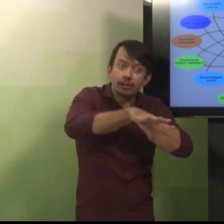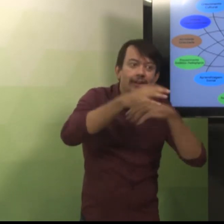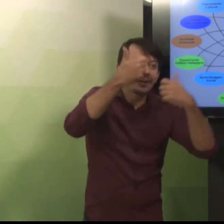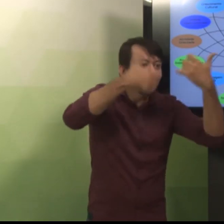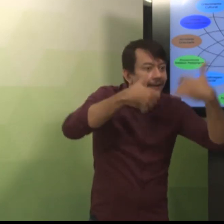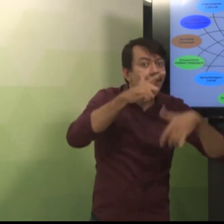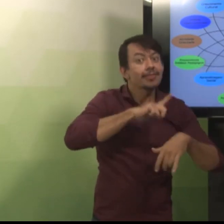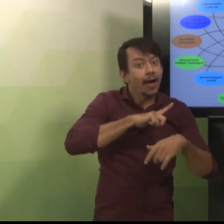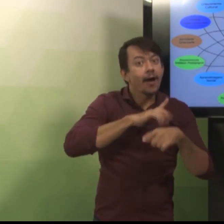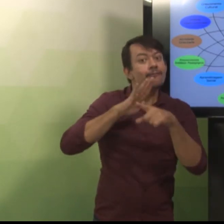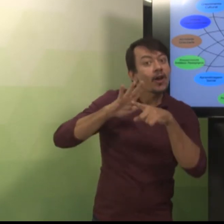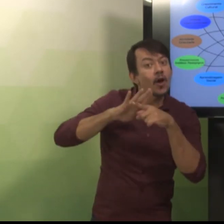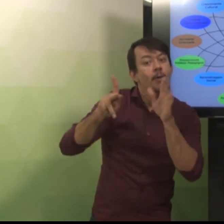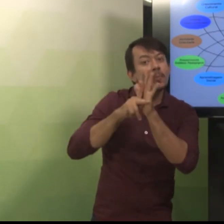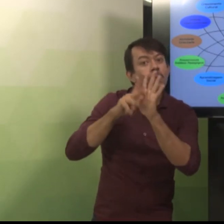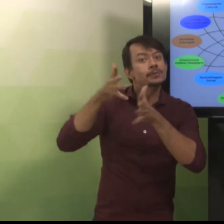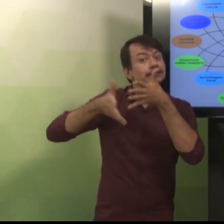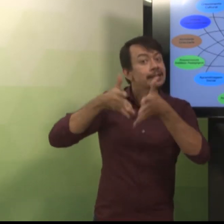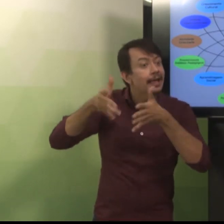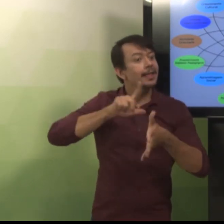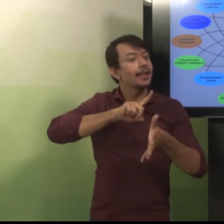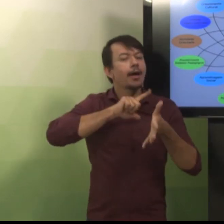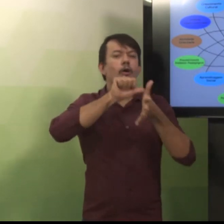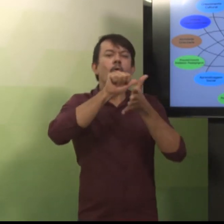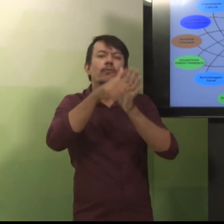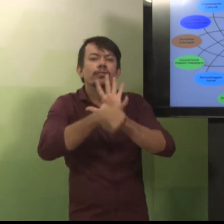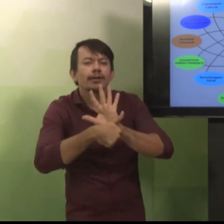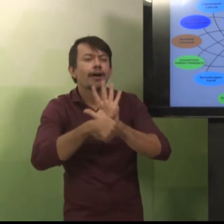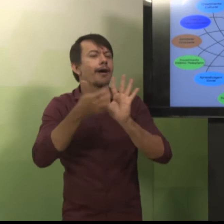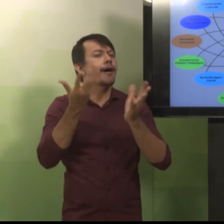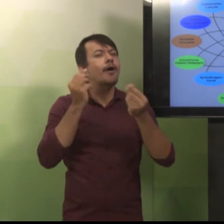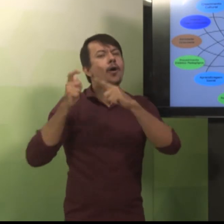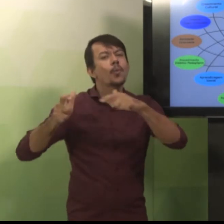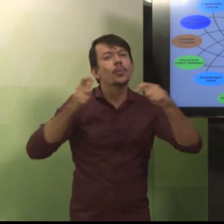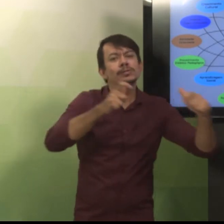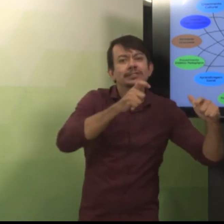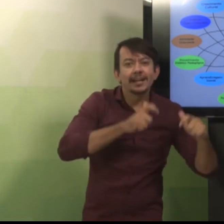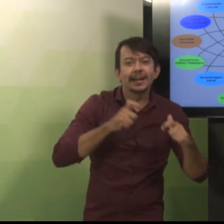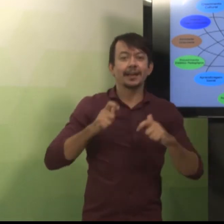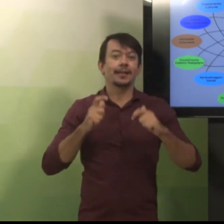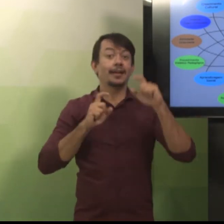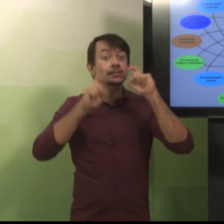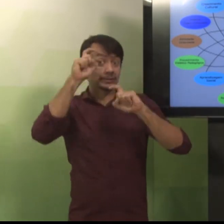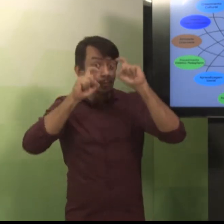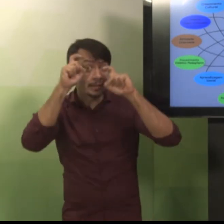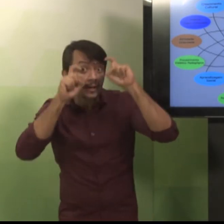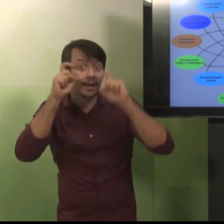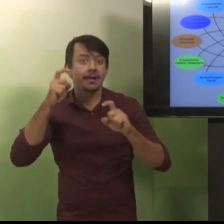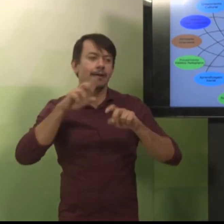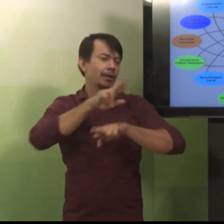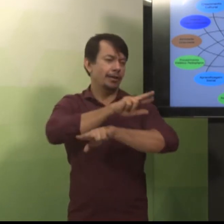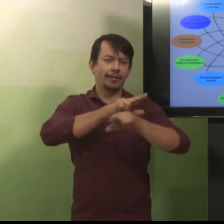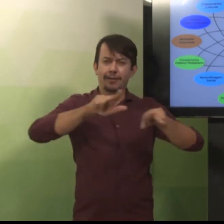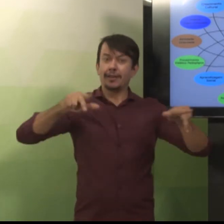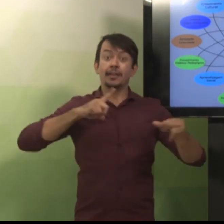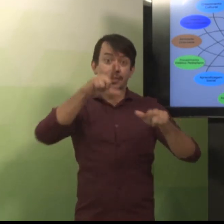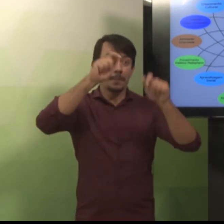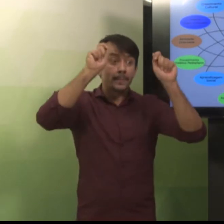posso explicar. Posso falar sobre a fonologia das línguas de sinais, as configurações de mãos, pontos de